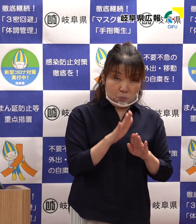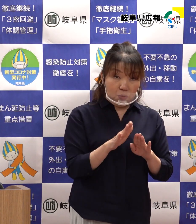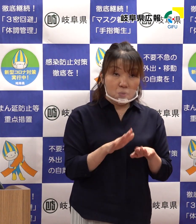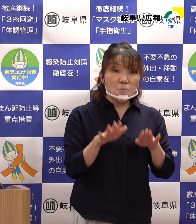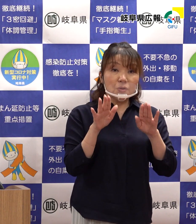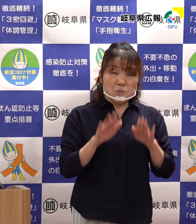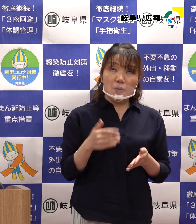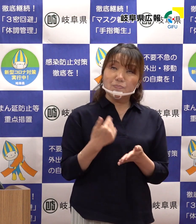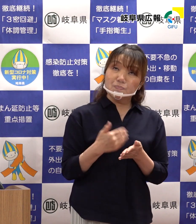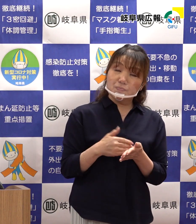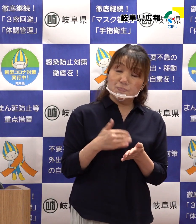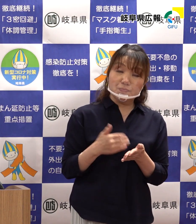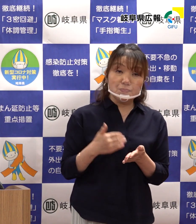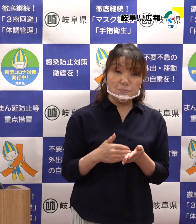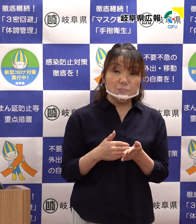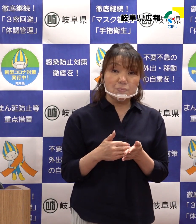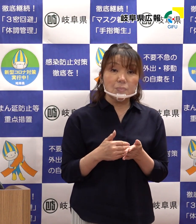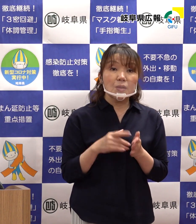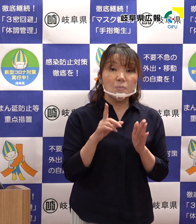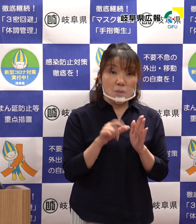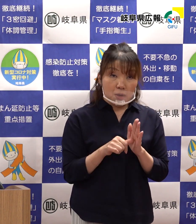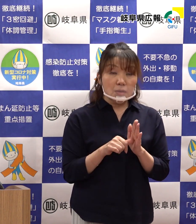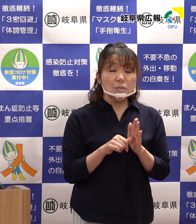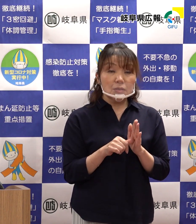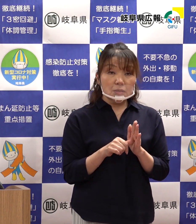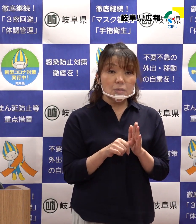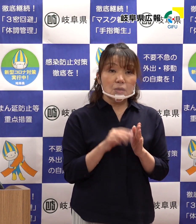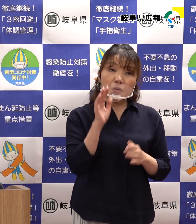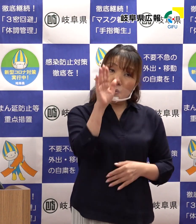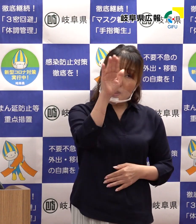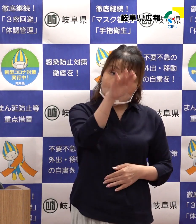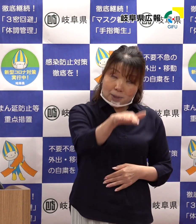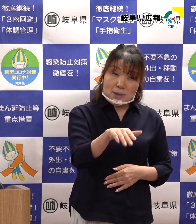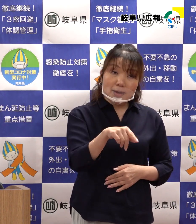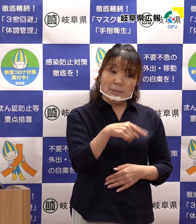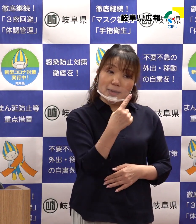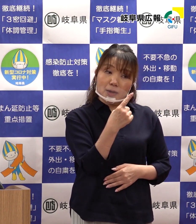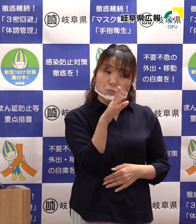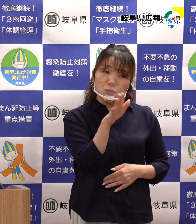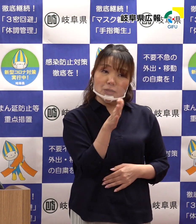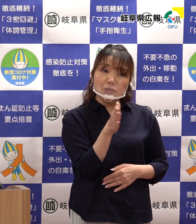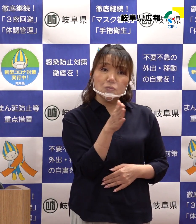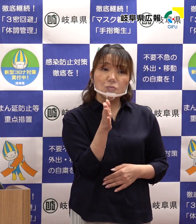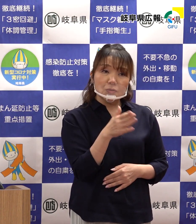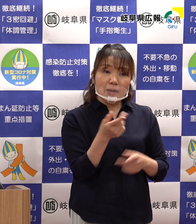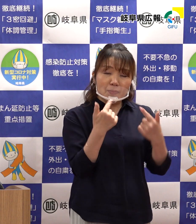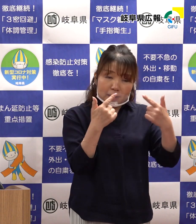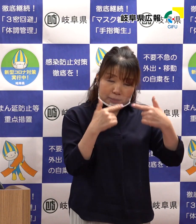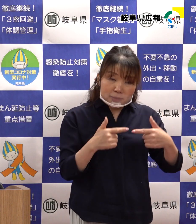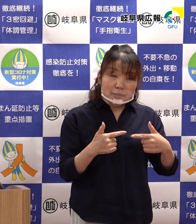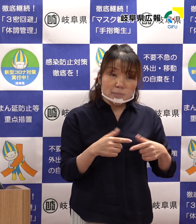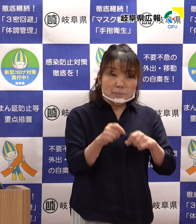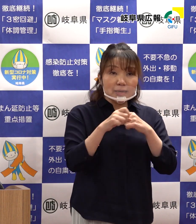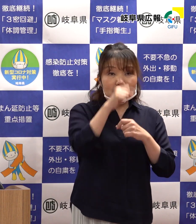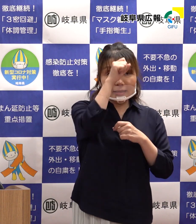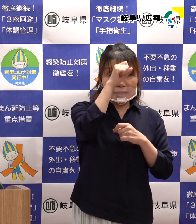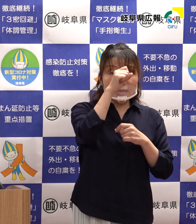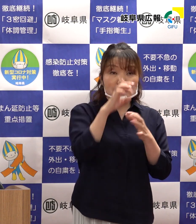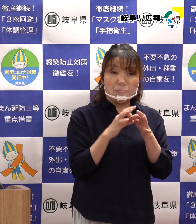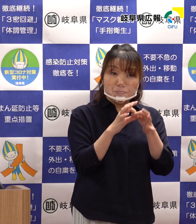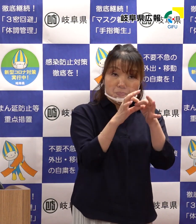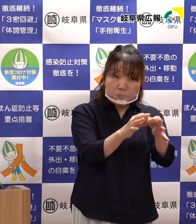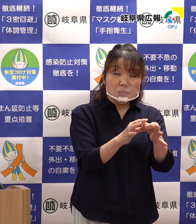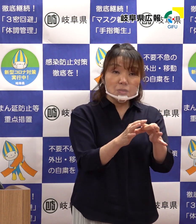把な試算によりますと、これから100人程度感染者が毎日続きますと、あと10日ない